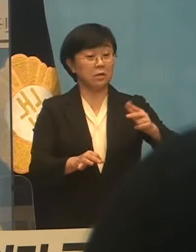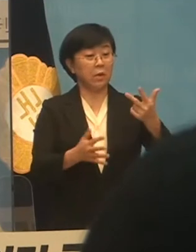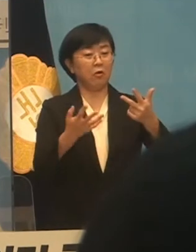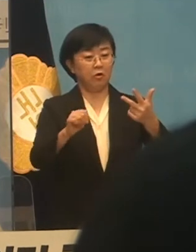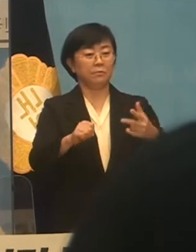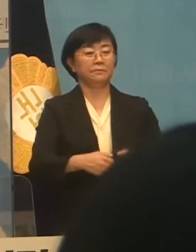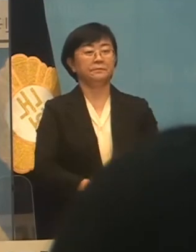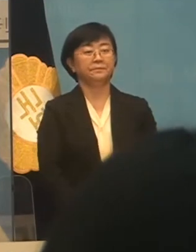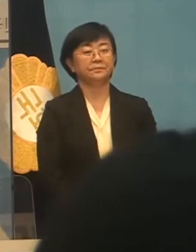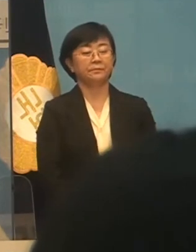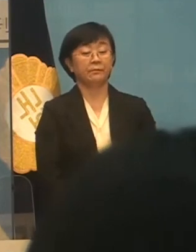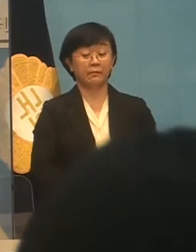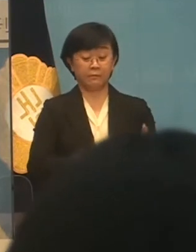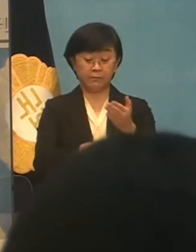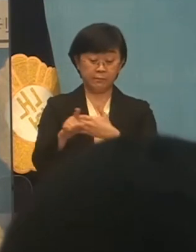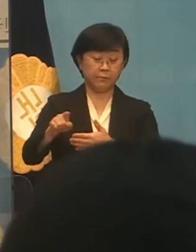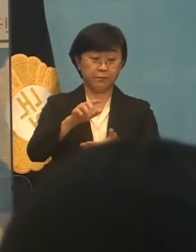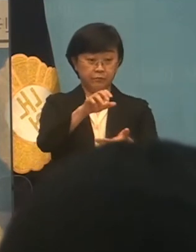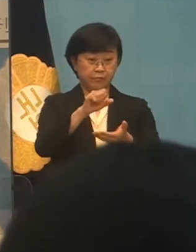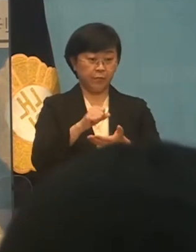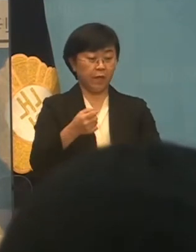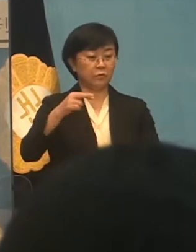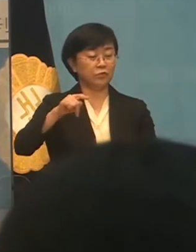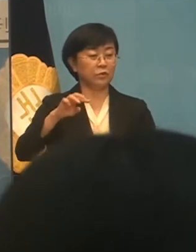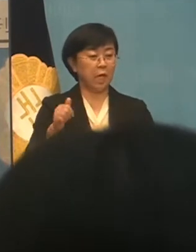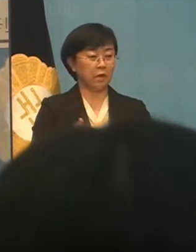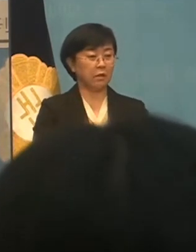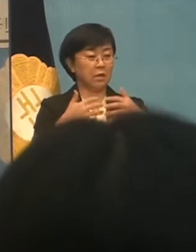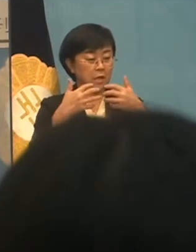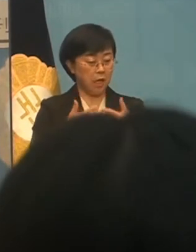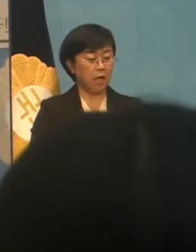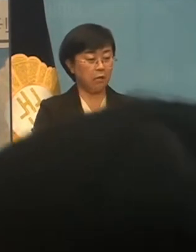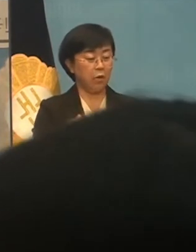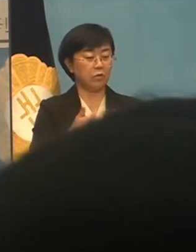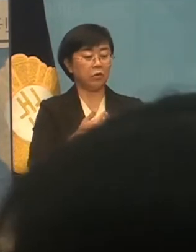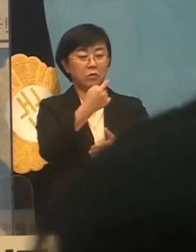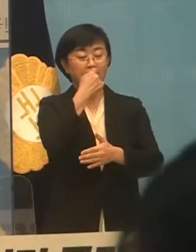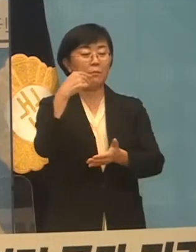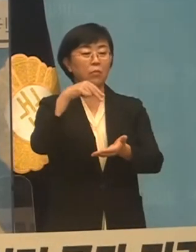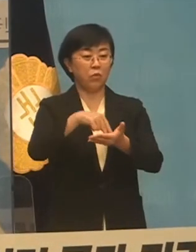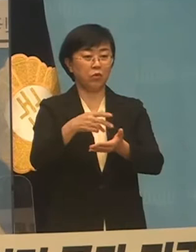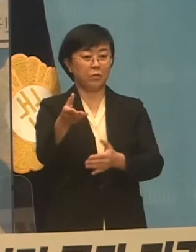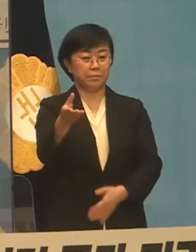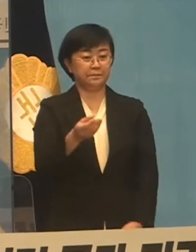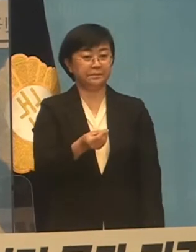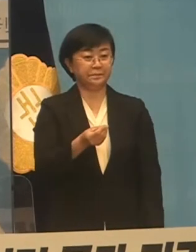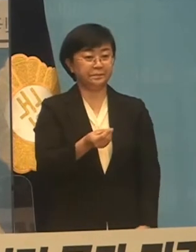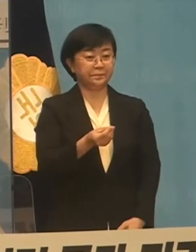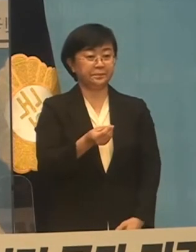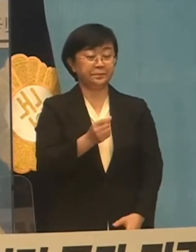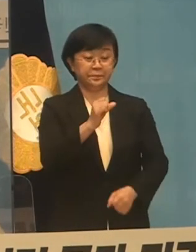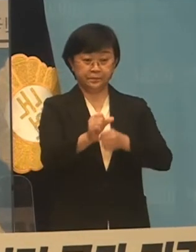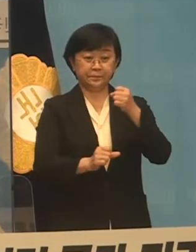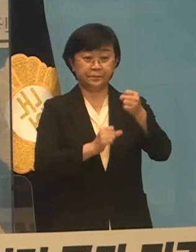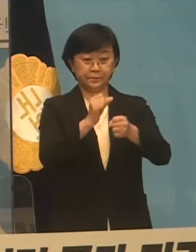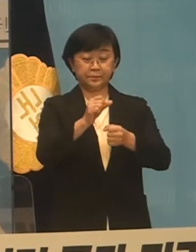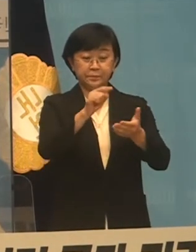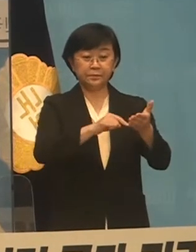불과합니다. 나머지는 인수 대상인 두산공작기계를 담보로 빌렸습니다. 5년간